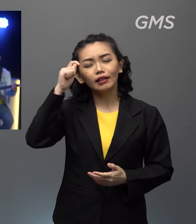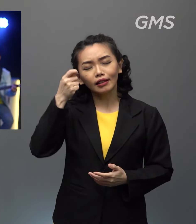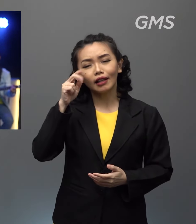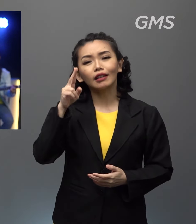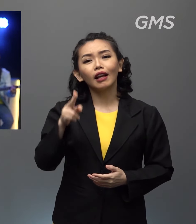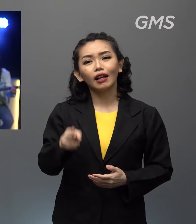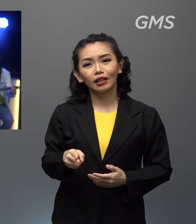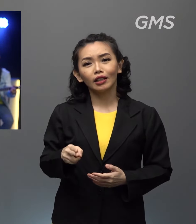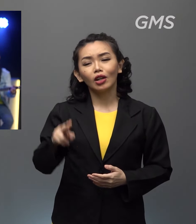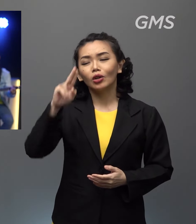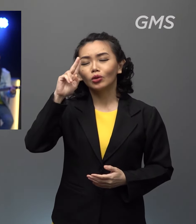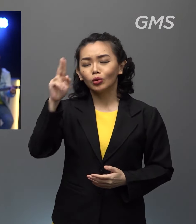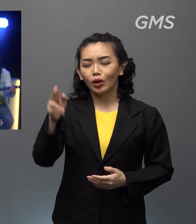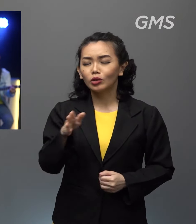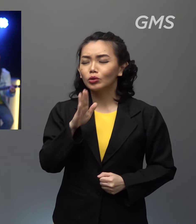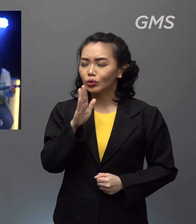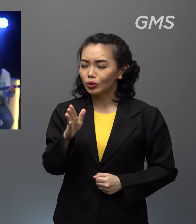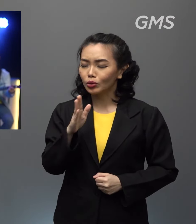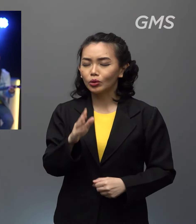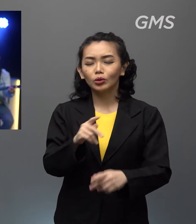Kalau Tuhan begitu mengasihi kita,